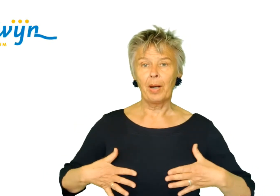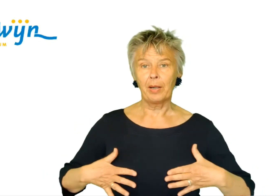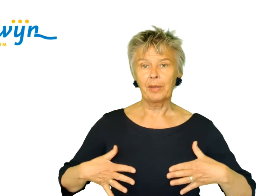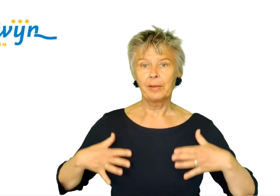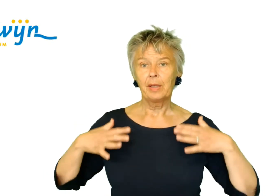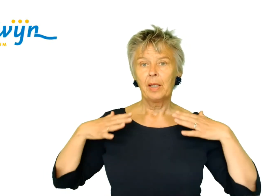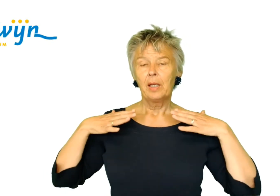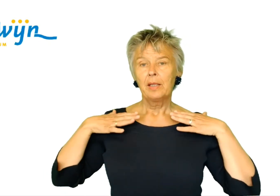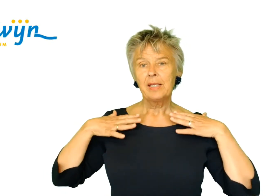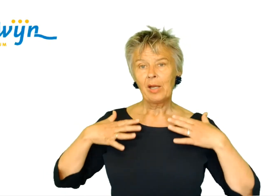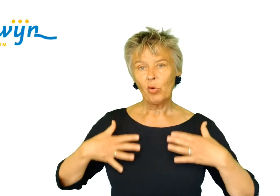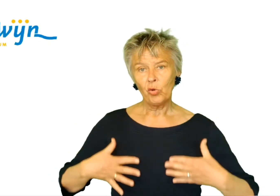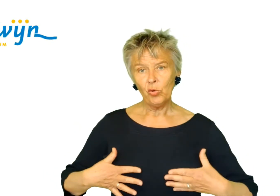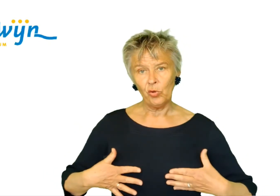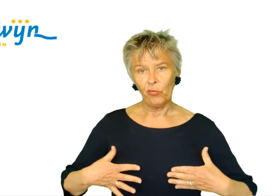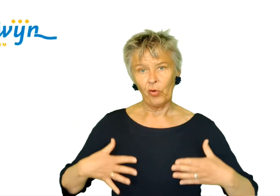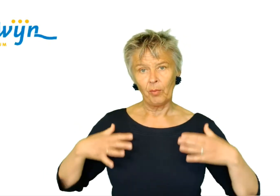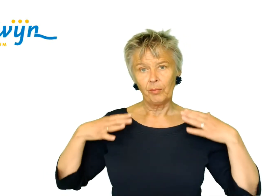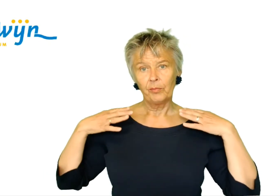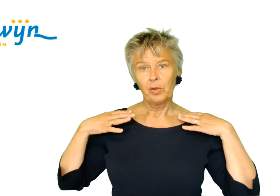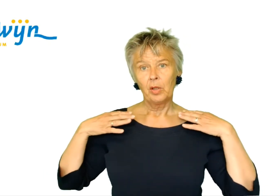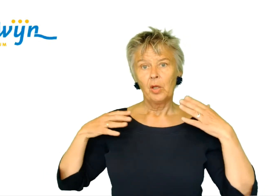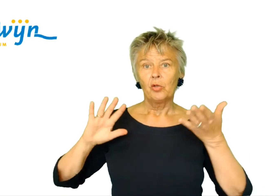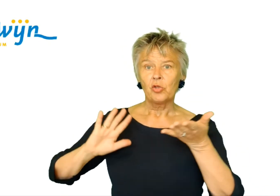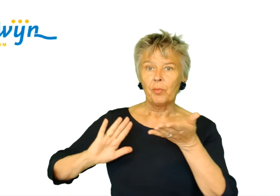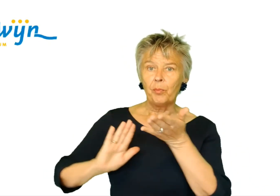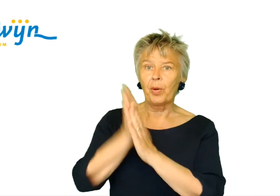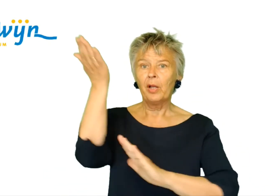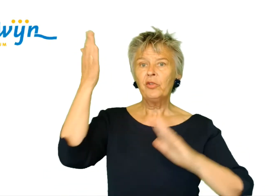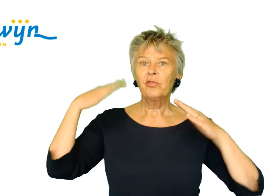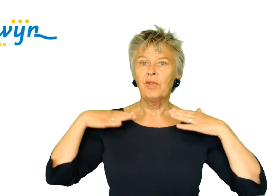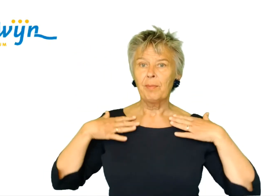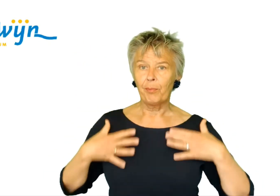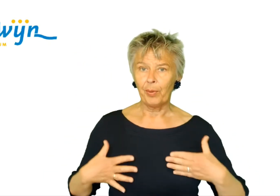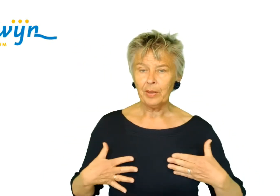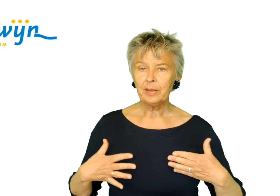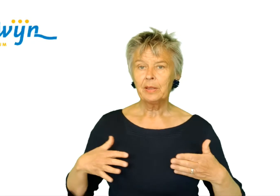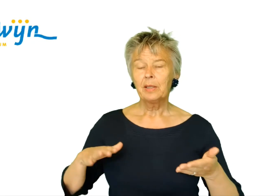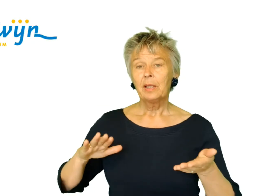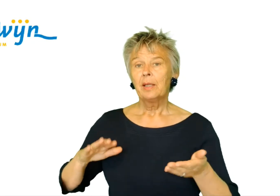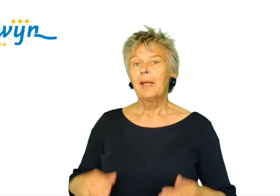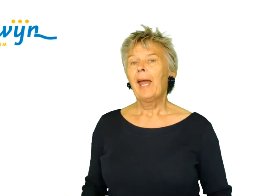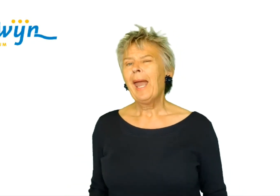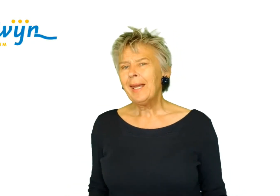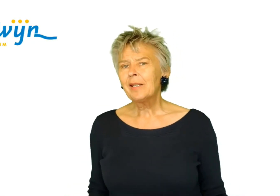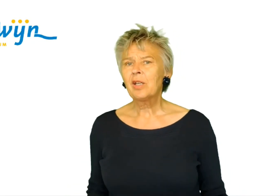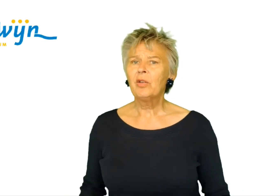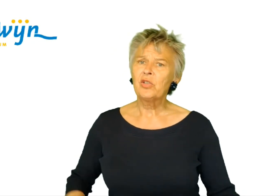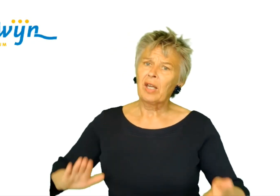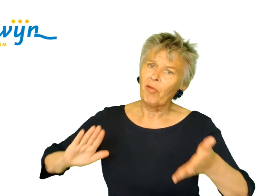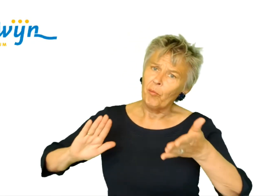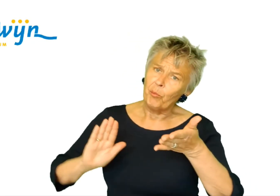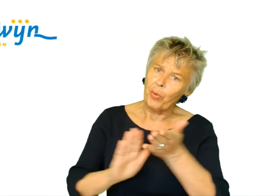Brandweerpak. Het is eigenlijk ook een uniform. Dus een brandweerpak. Eigenlijk zou je dus zeggen een